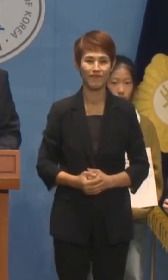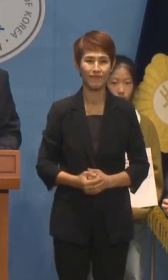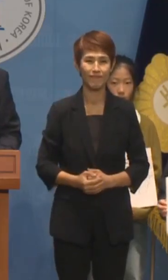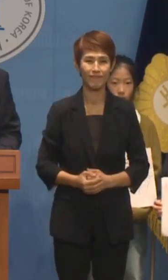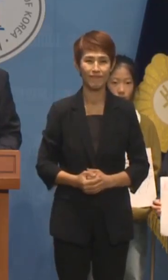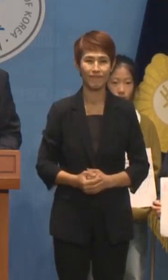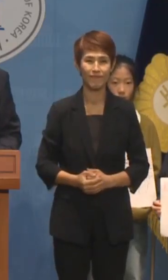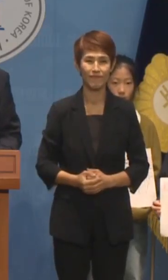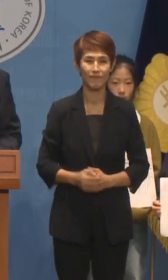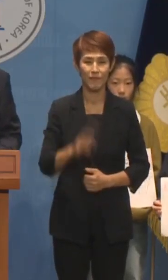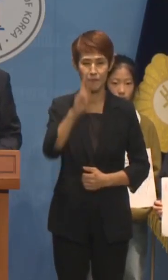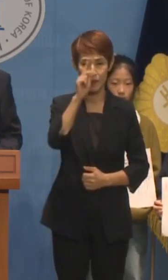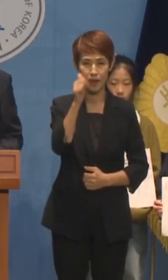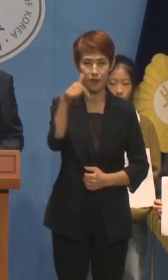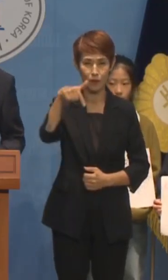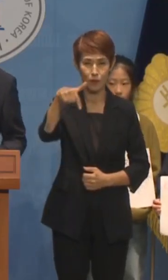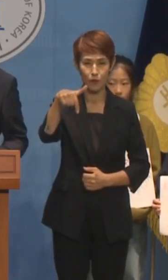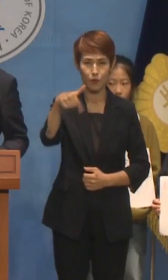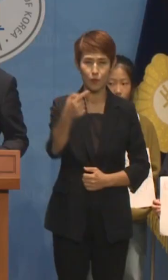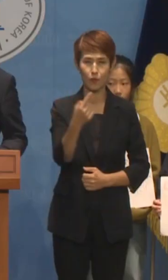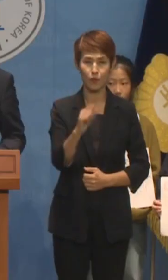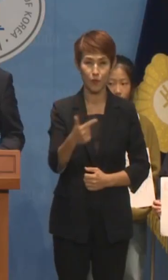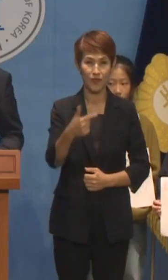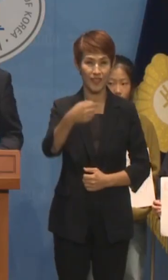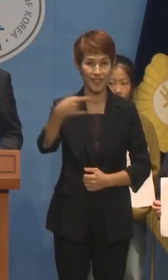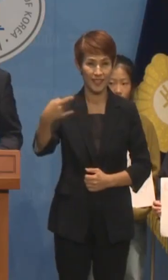4학년 4반 박곤희.